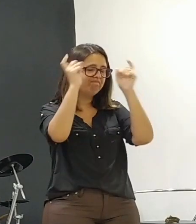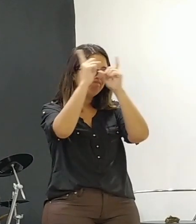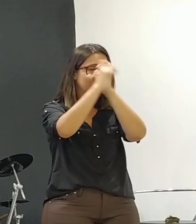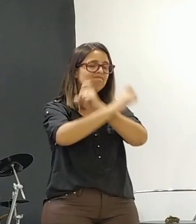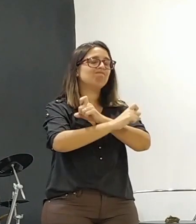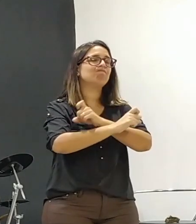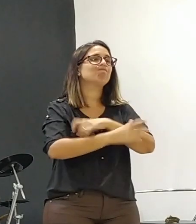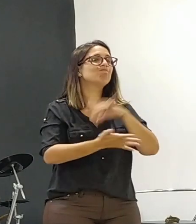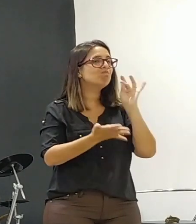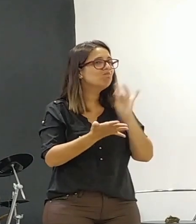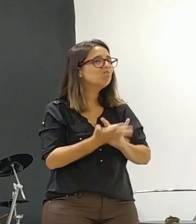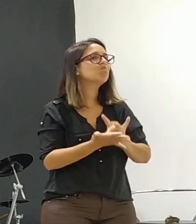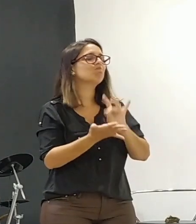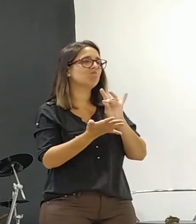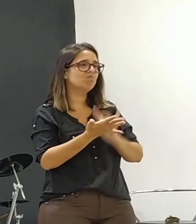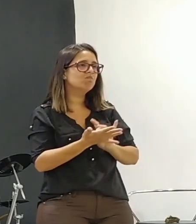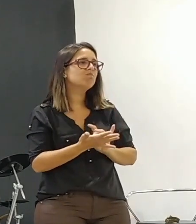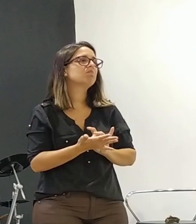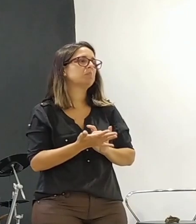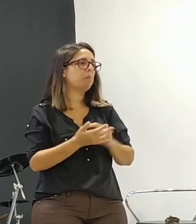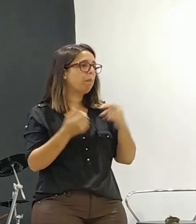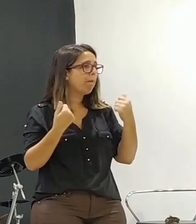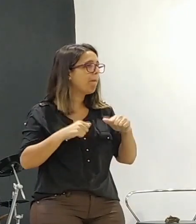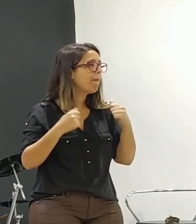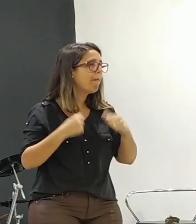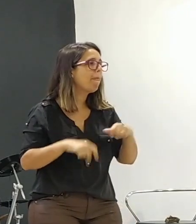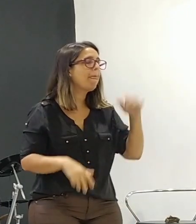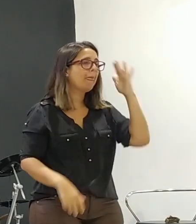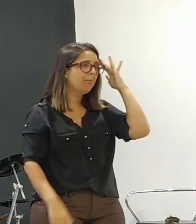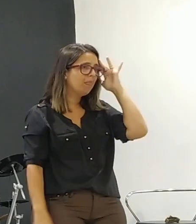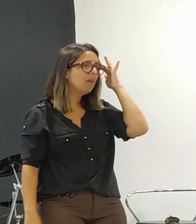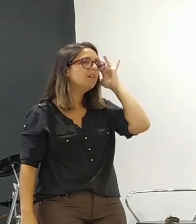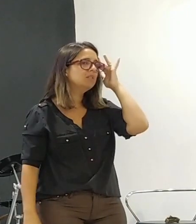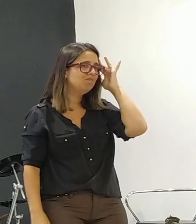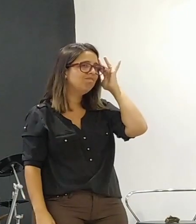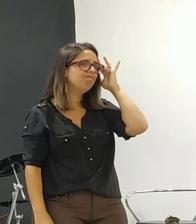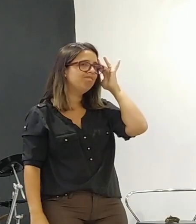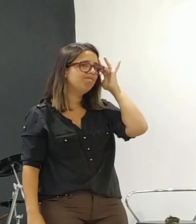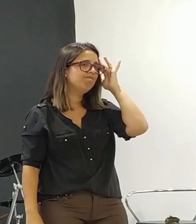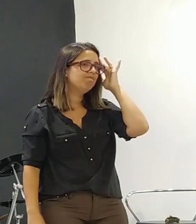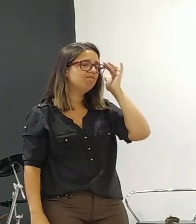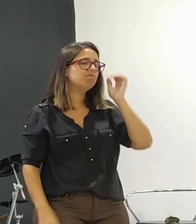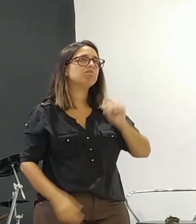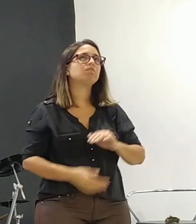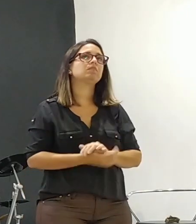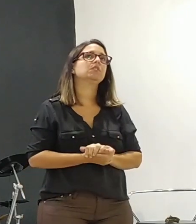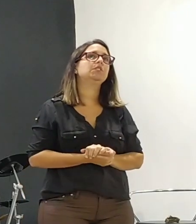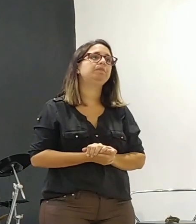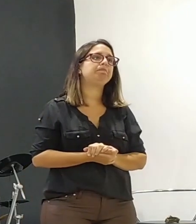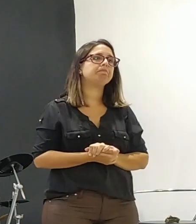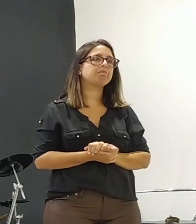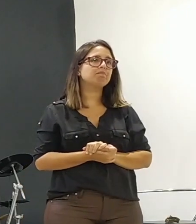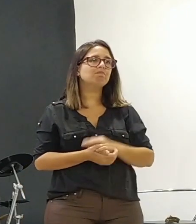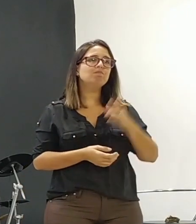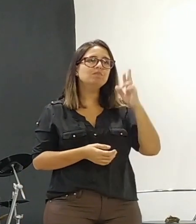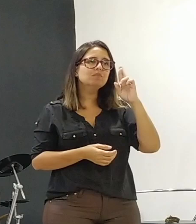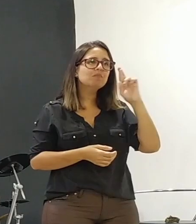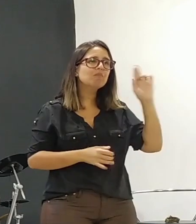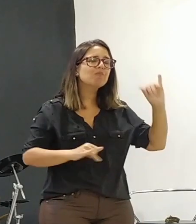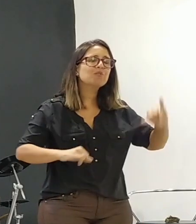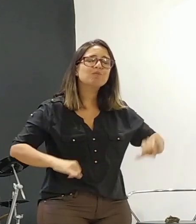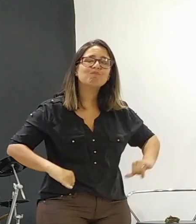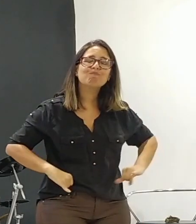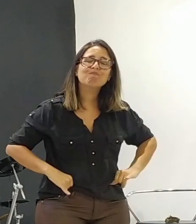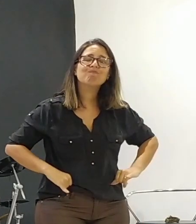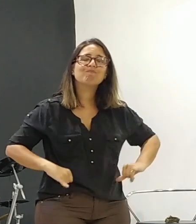real, é verdadeiro, e a gente precisa meditar nisso. O quanto o Senhor sofreu por nossas